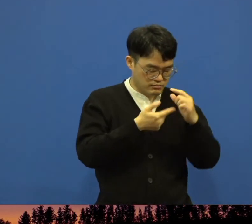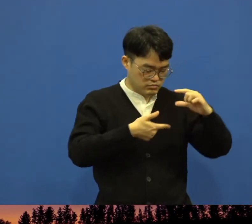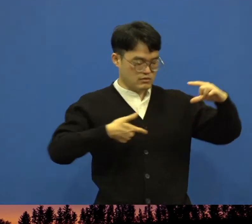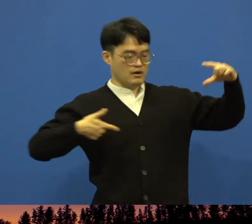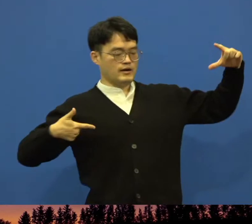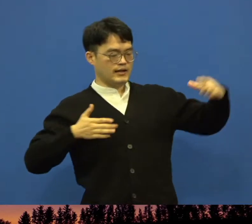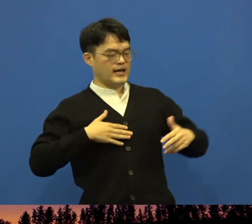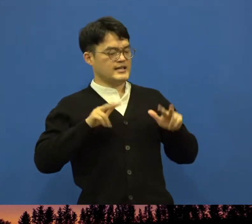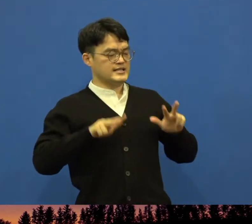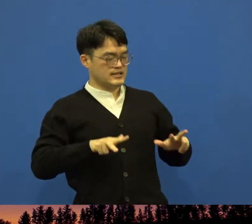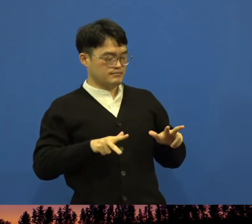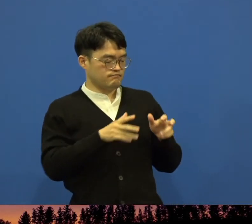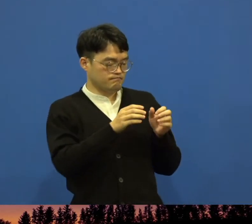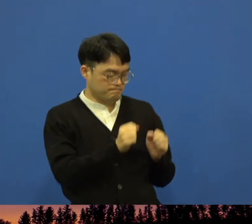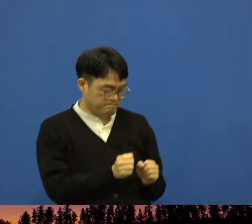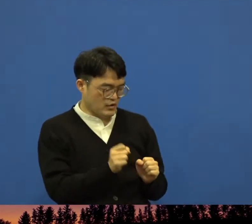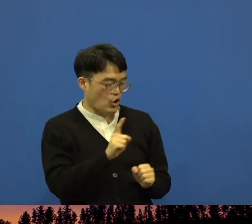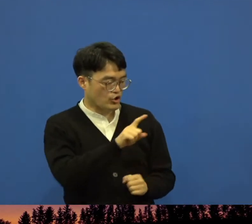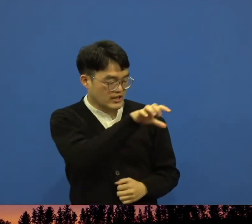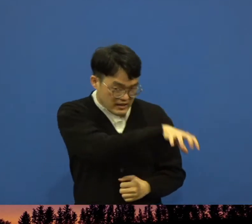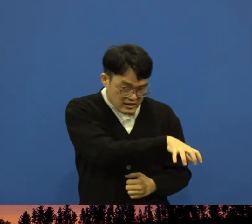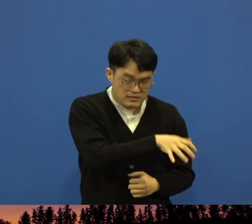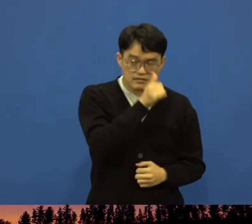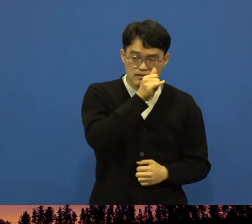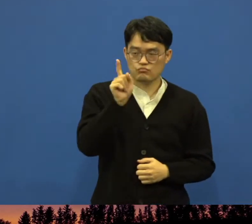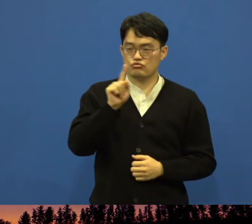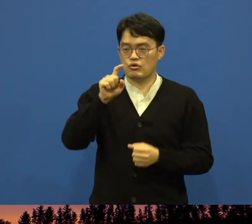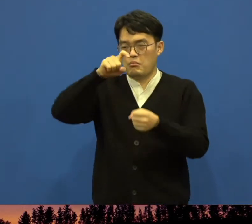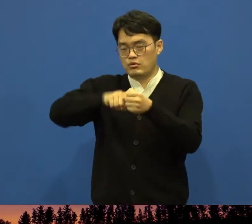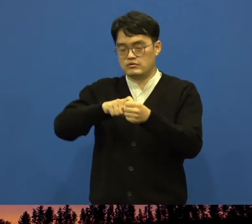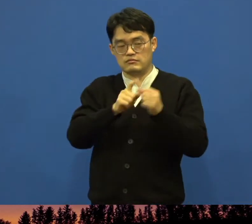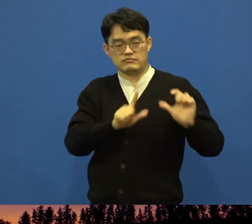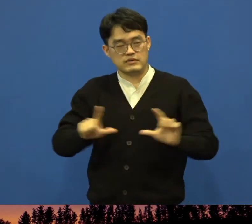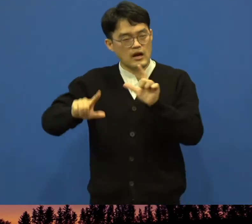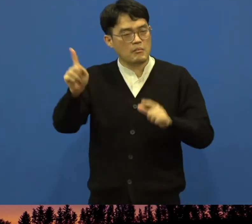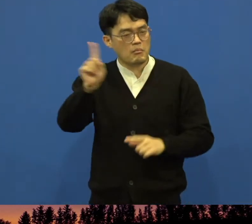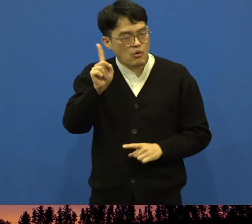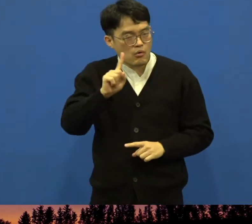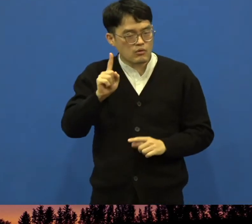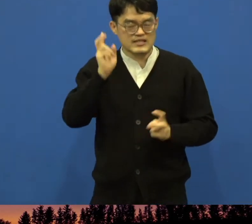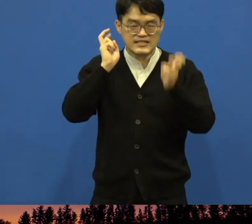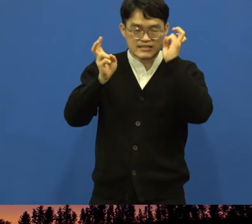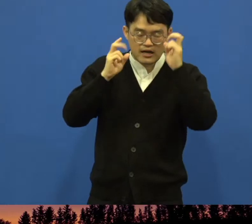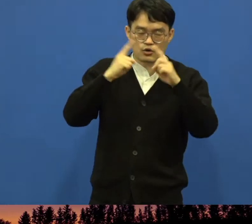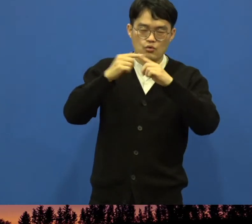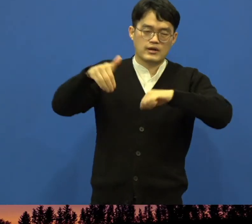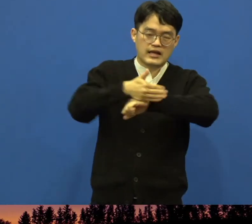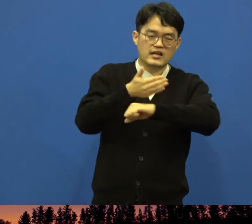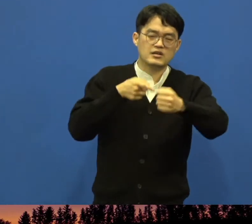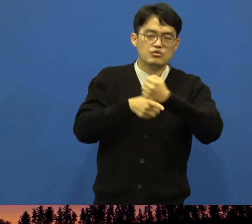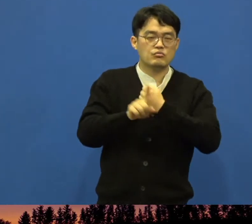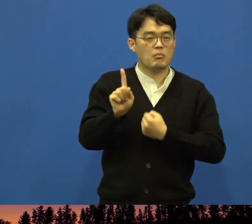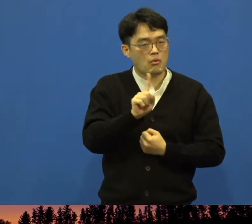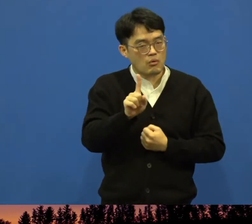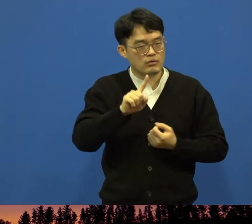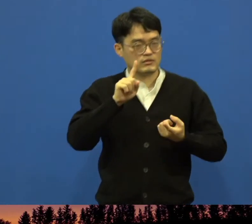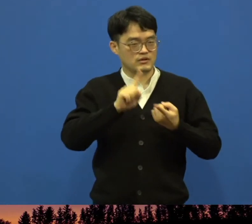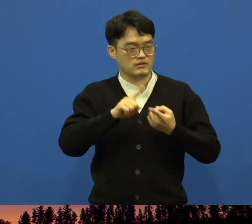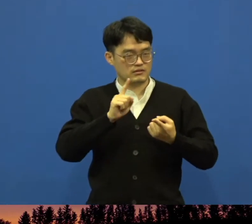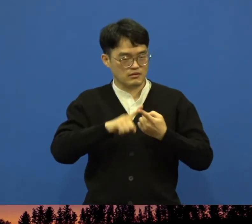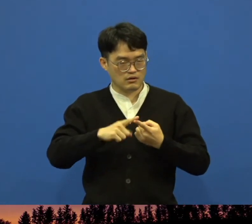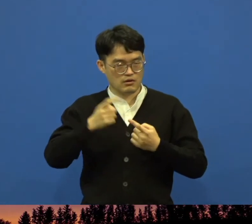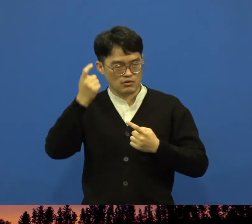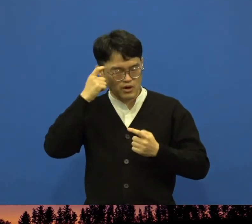어디에 있는지, 무엇을 위해서 하는지, 왜 밥을 먹는지, 왜 직장을 다니는지, 왜 교회를 다니는지, 왜 공부를 하는지